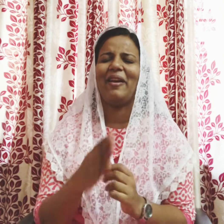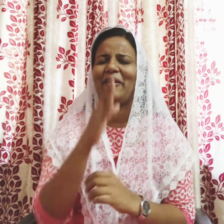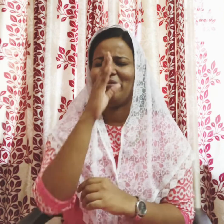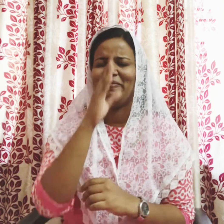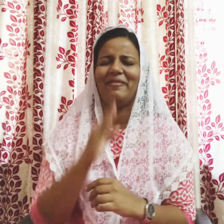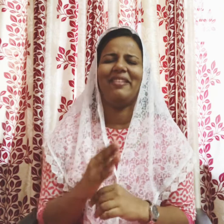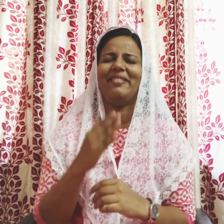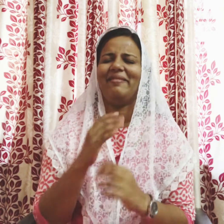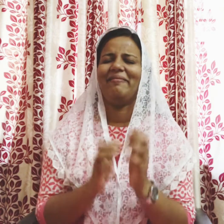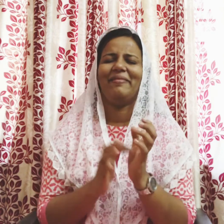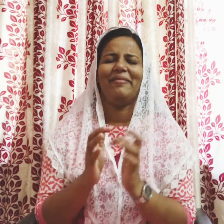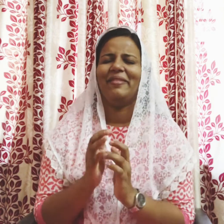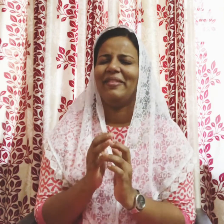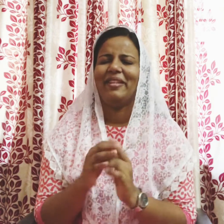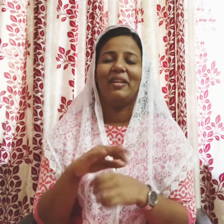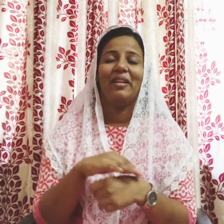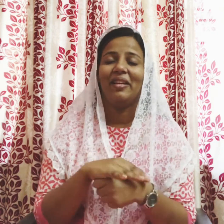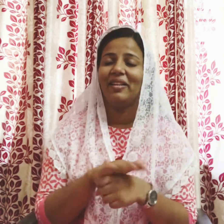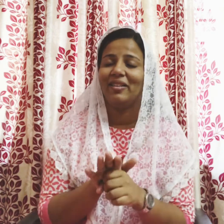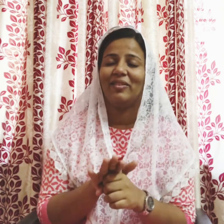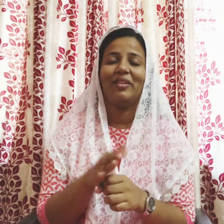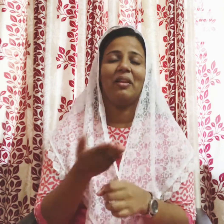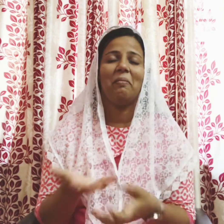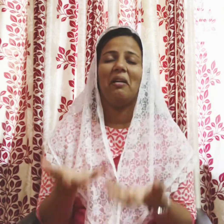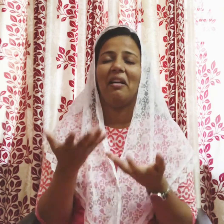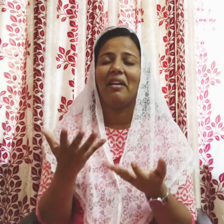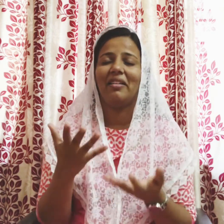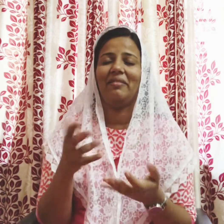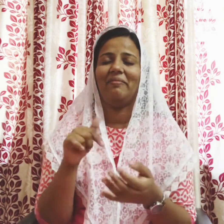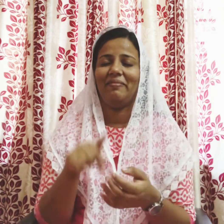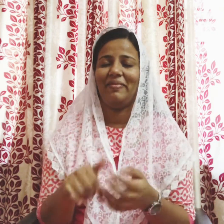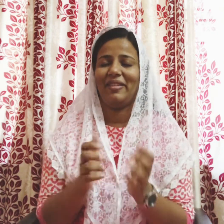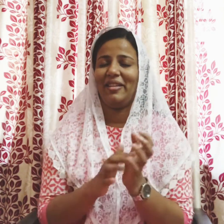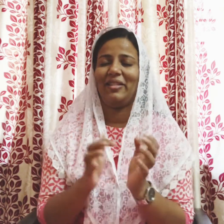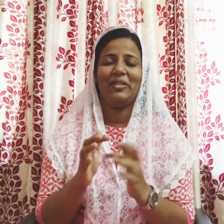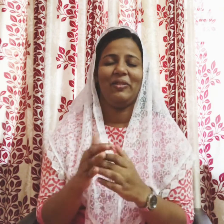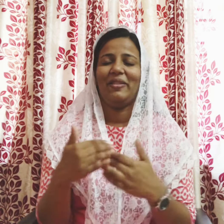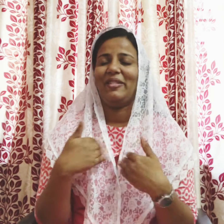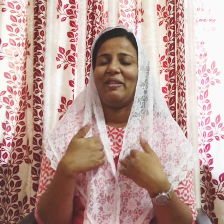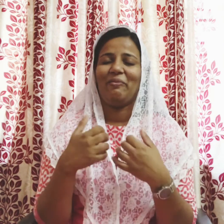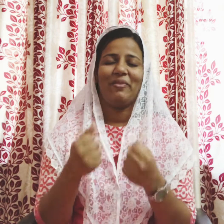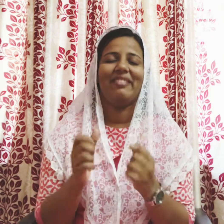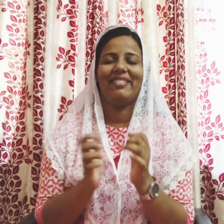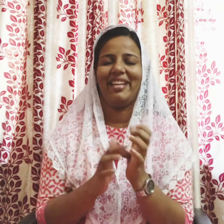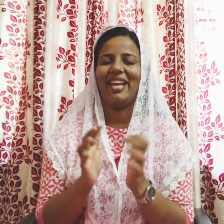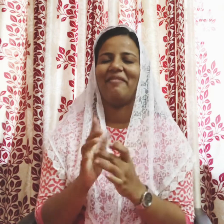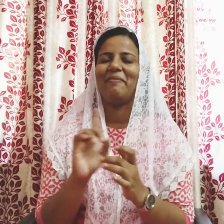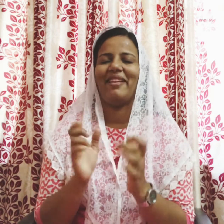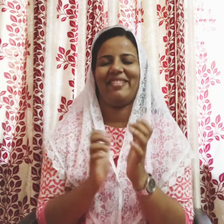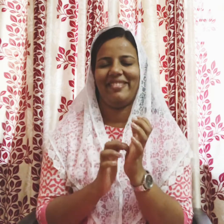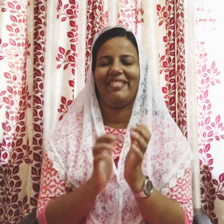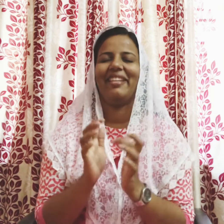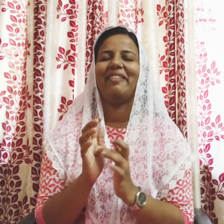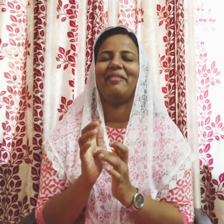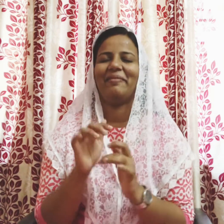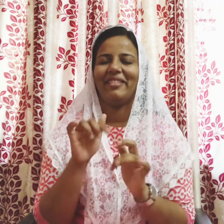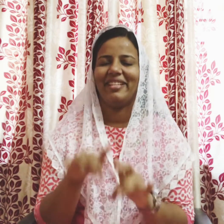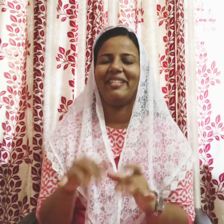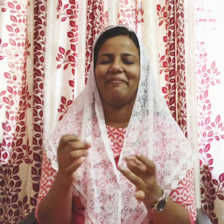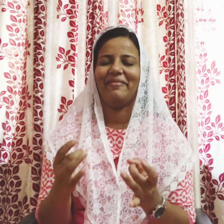ഫാദർ, ഞങ്ങളങ്ങേ വാഴ്ചെന്ന് കർത്താവ്. കൊറോണയാൽ ഭാരപ്പെടുന്നവർക്ക് വേണ്ടി പ്രാർത്ഥിക്കുക. കർത്താവേ, അങ്ങ് സൗഖ്യമാക്കുന്ന യഹോവയാണല്ലോ. ഇന്ന് പകൽക്കാലം യേശു ക്രിസ്തുവിൻ്റെ നാമത്തിൽ